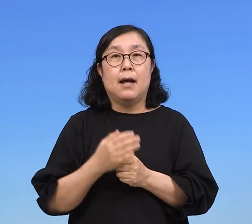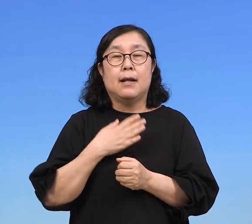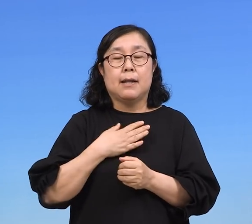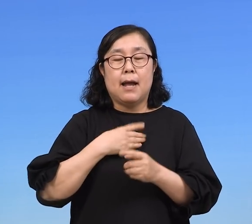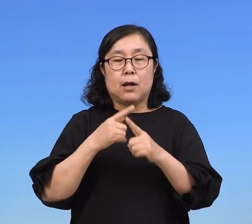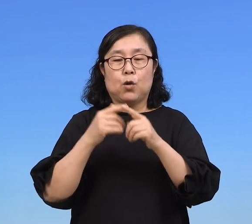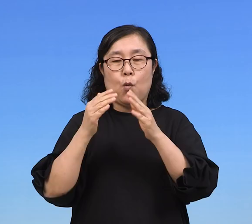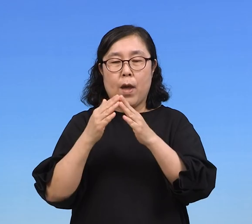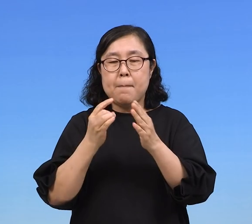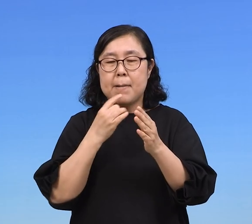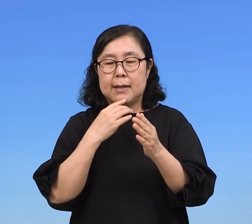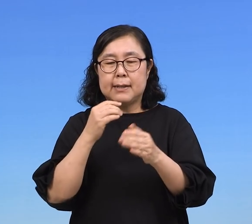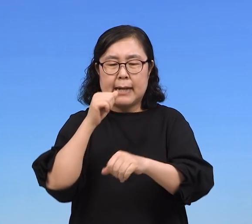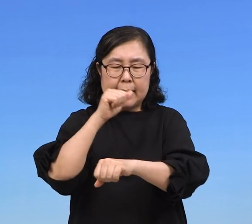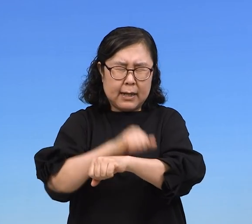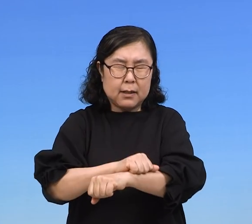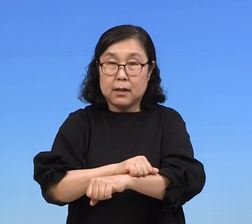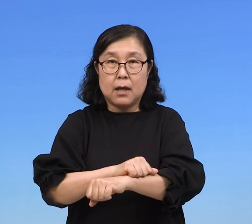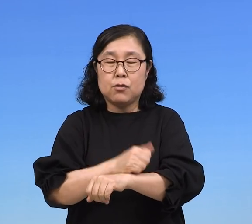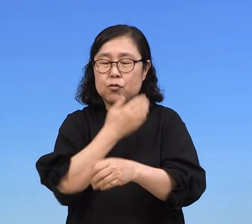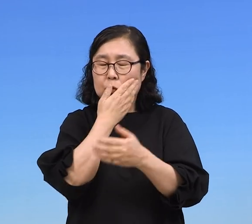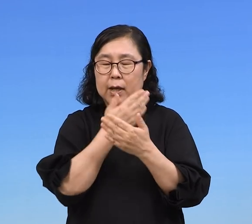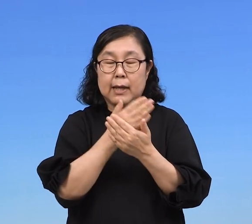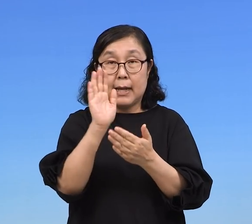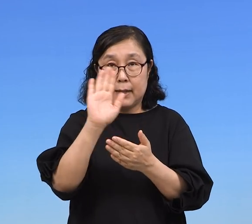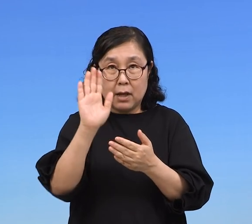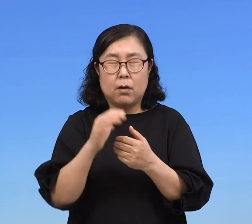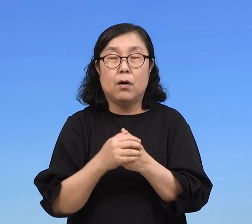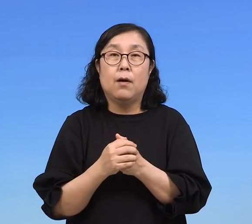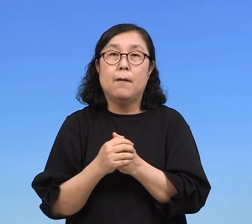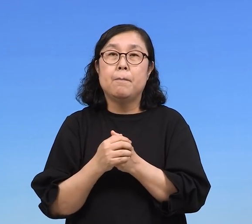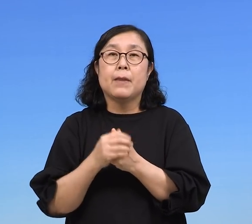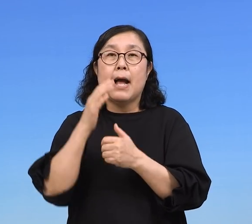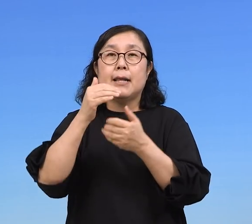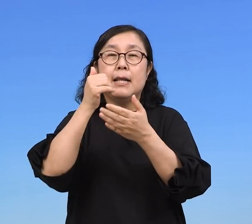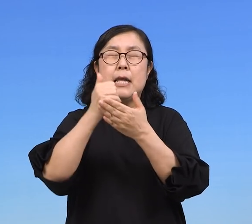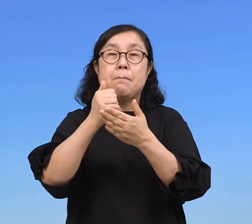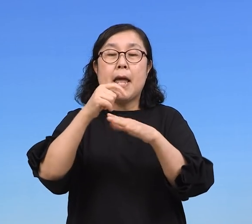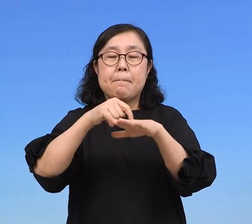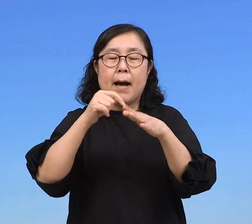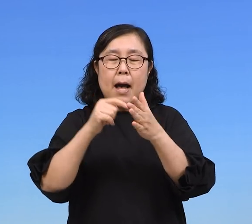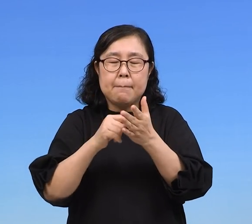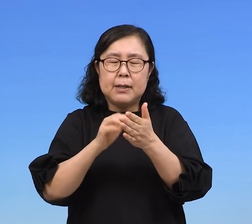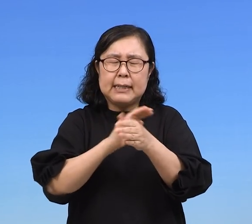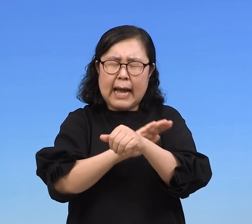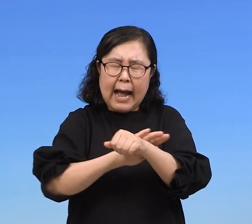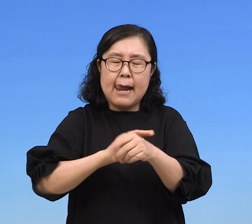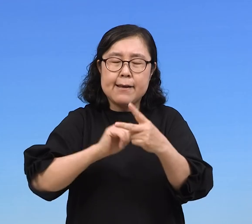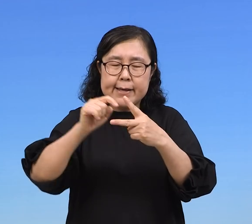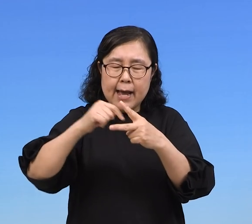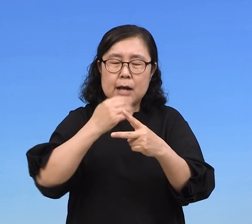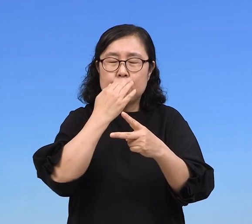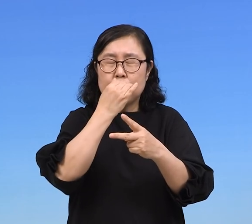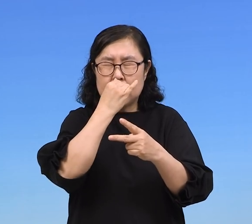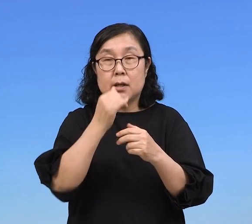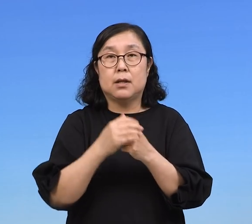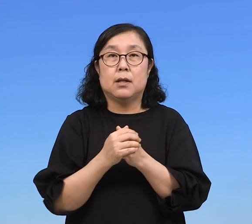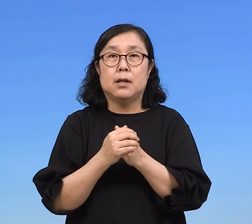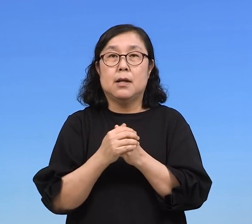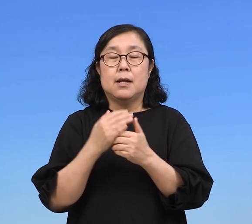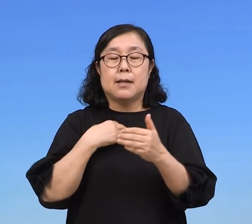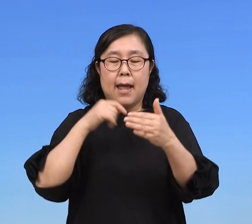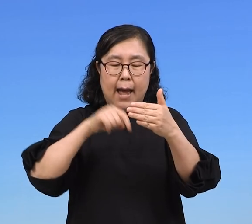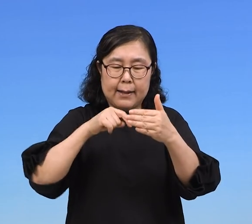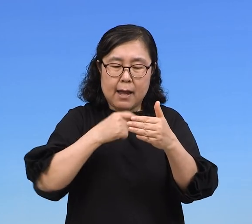내 한 교회가 잘 되는 것이 중요한 것이 아니라 정말 이 하나님의 마음을 헤아릴 수 있는, 그래서 늘